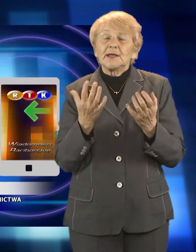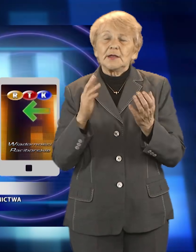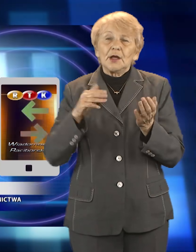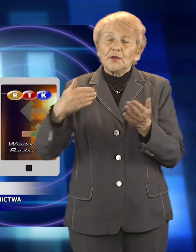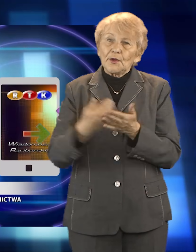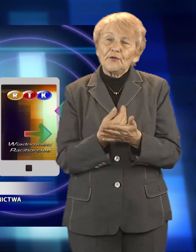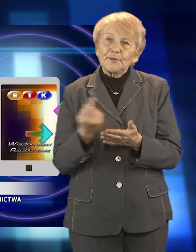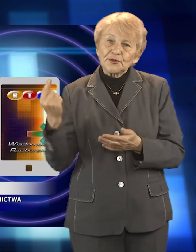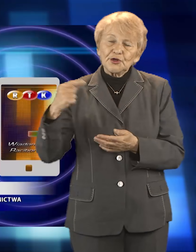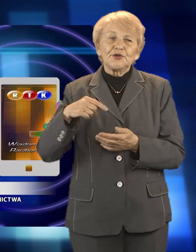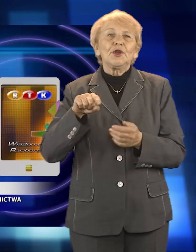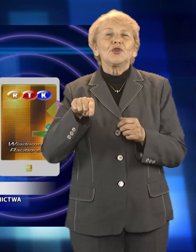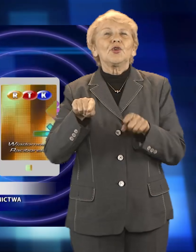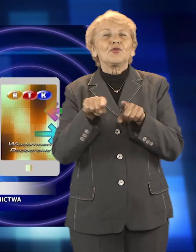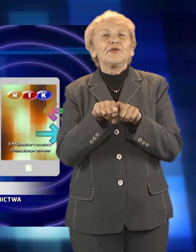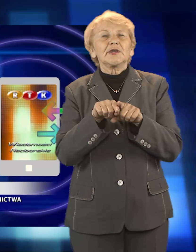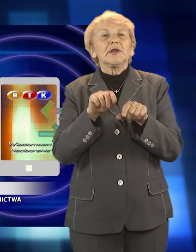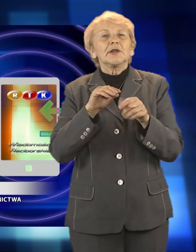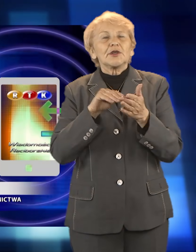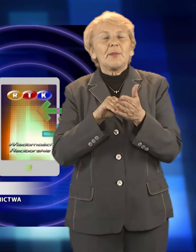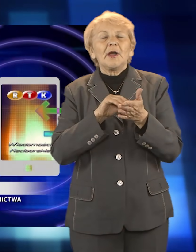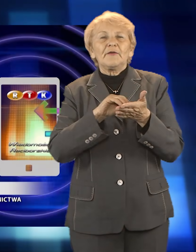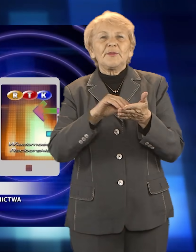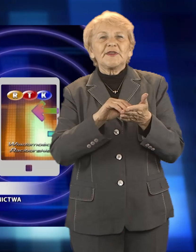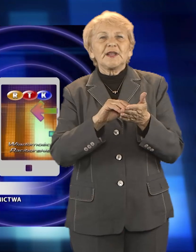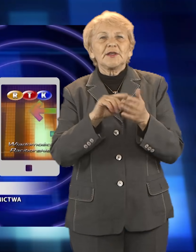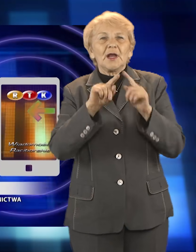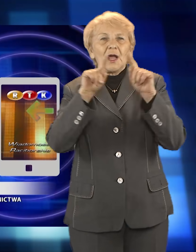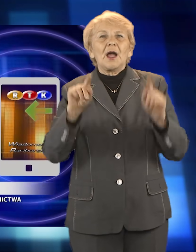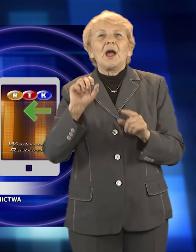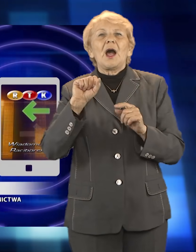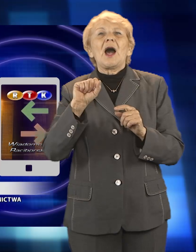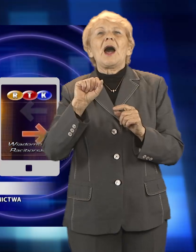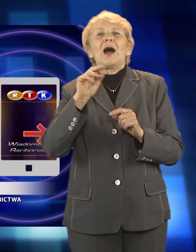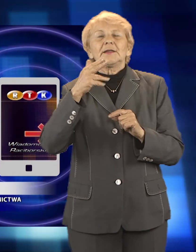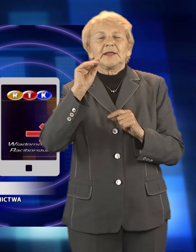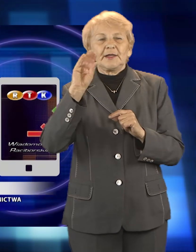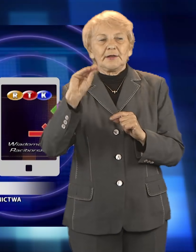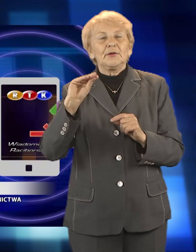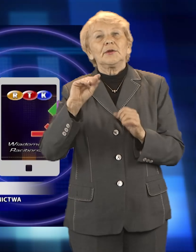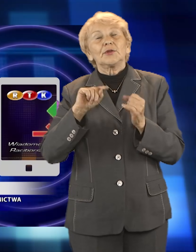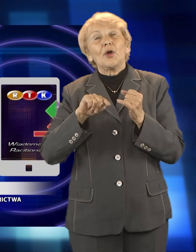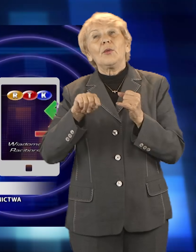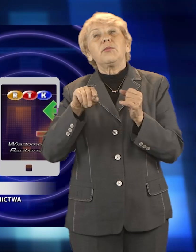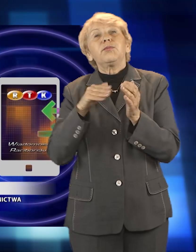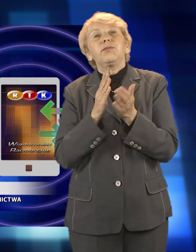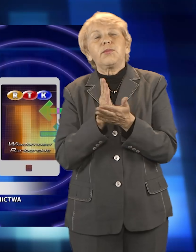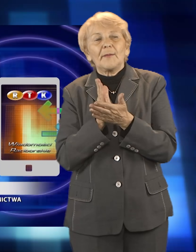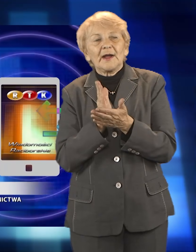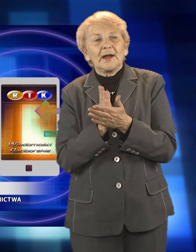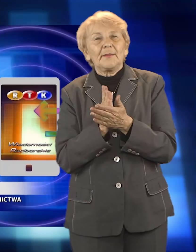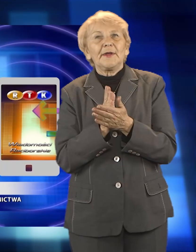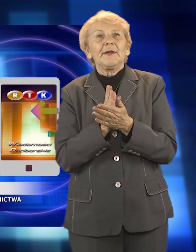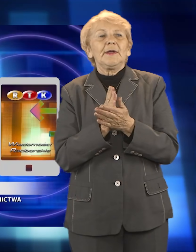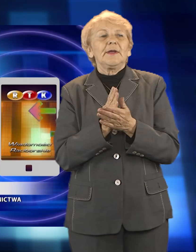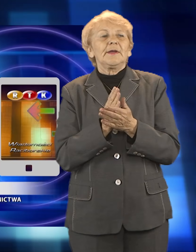dysponujemy i rękawiczkami i marchewkami oprócz tego dnia dawcy ankiety i